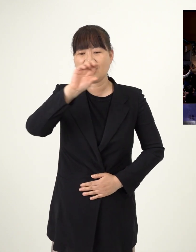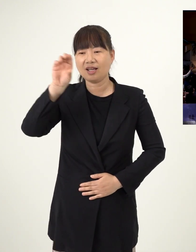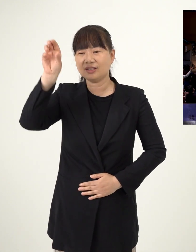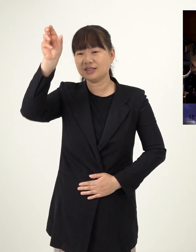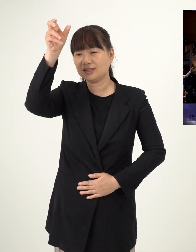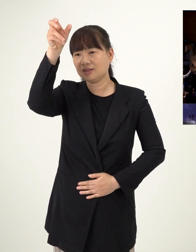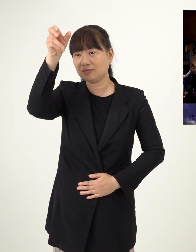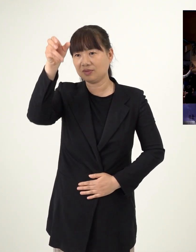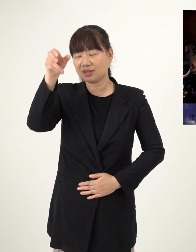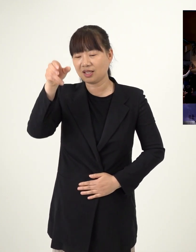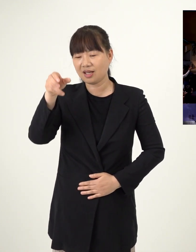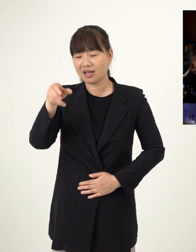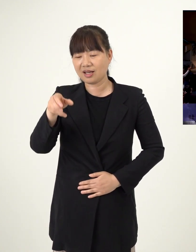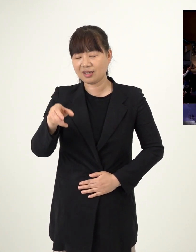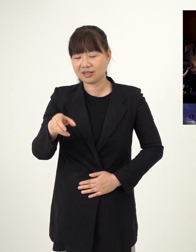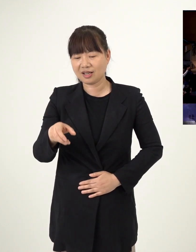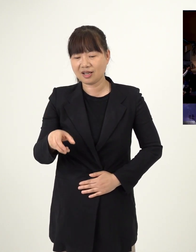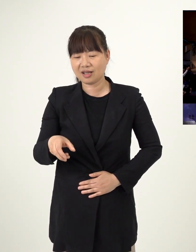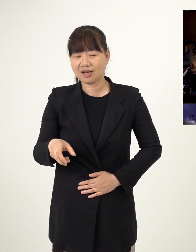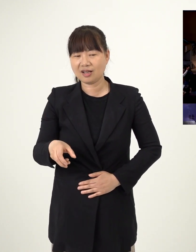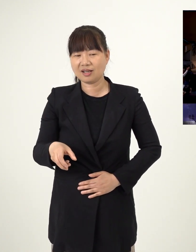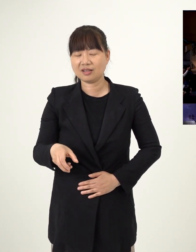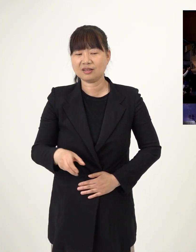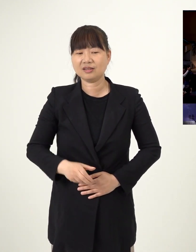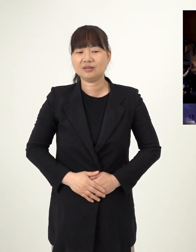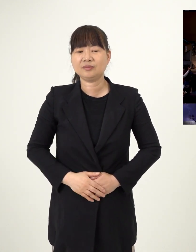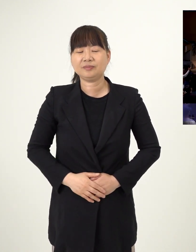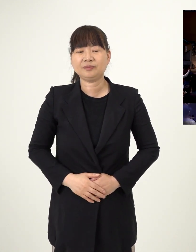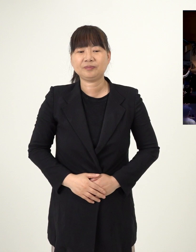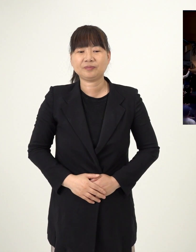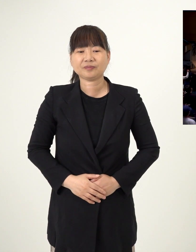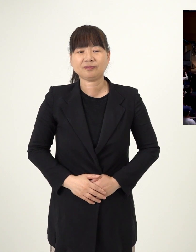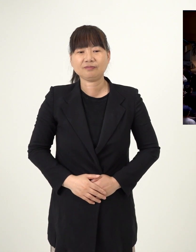나의 십자가.